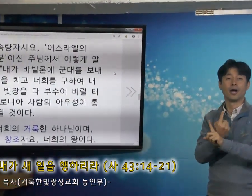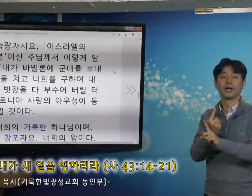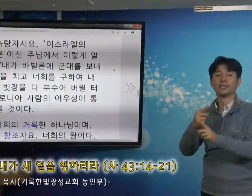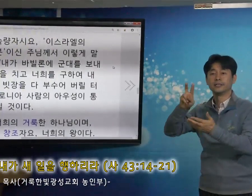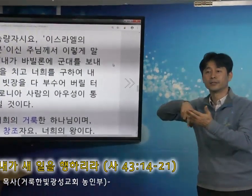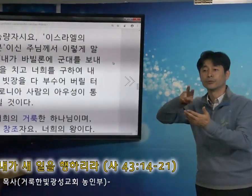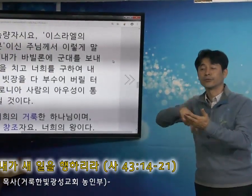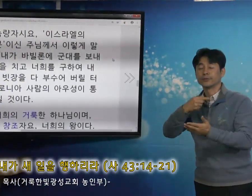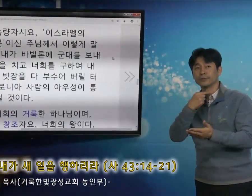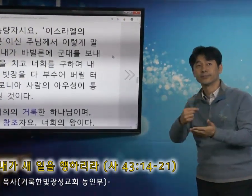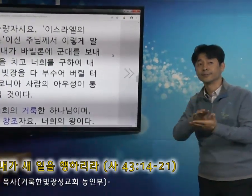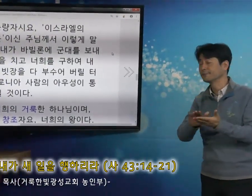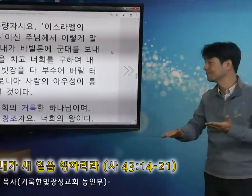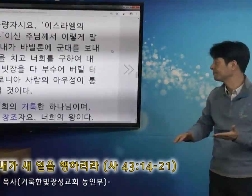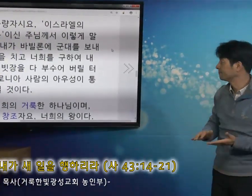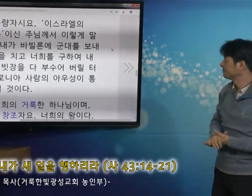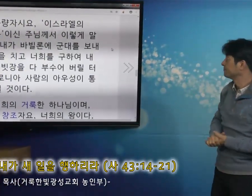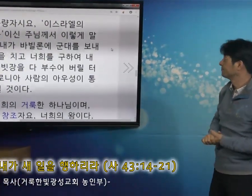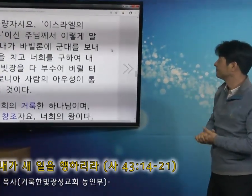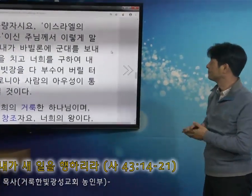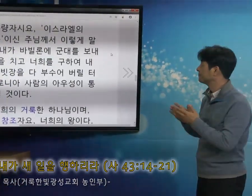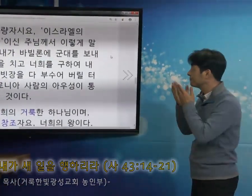세번역 성경으로 읽겠습니다.